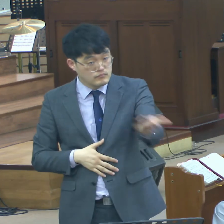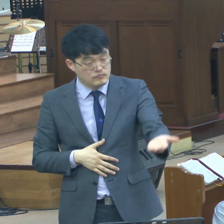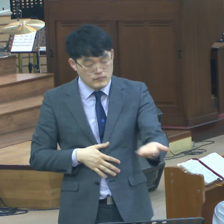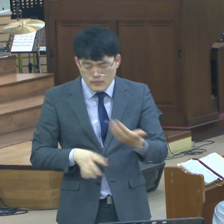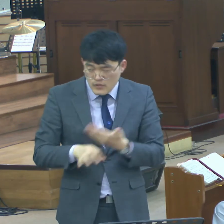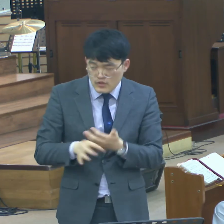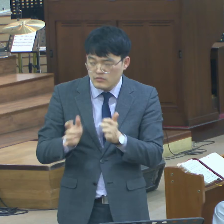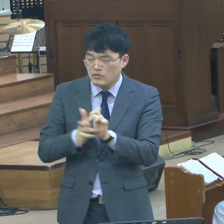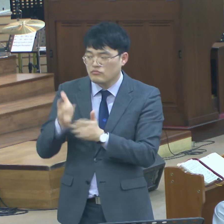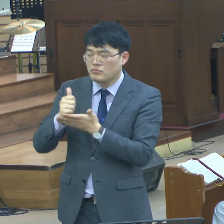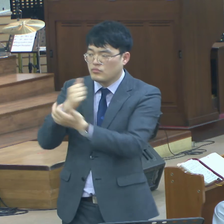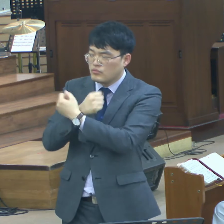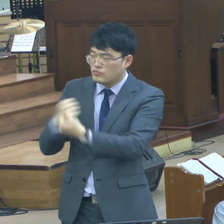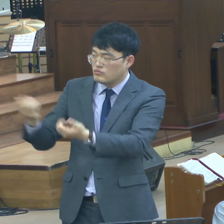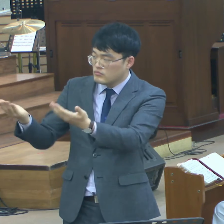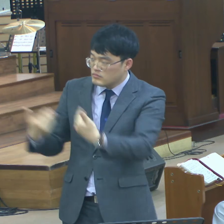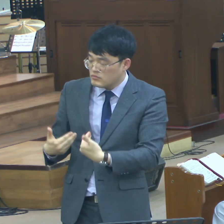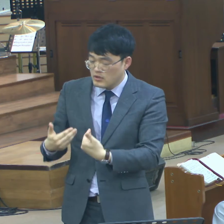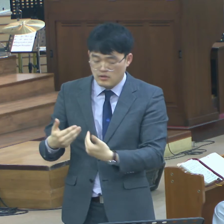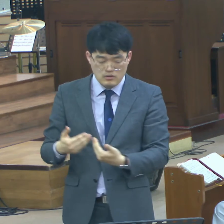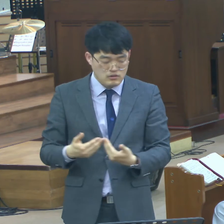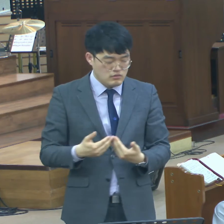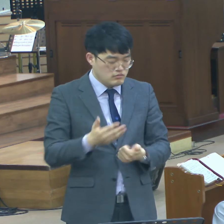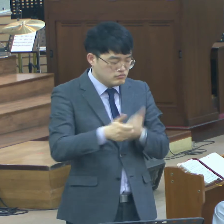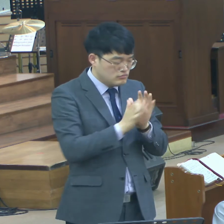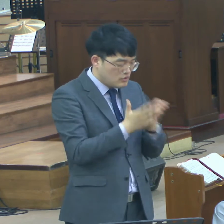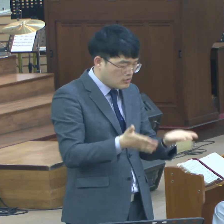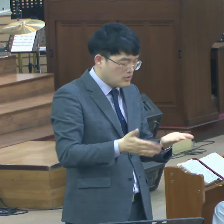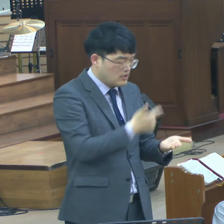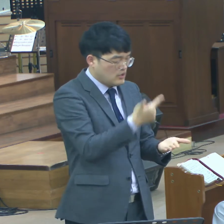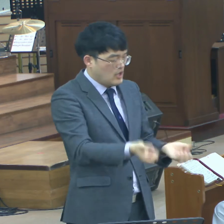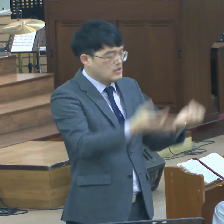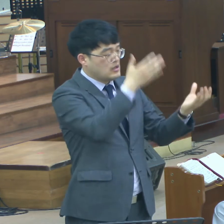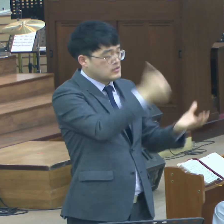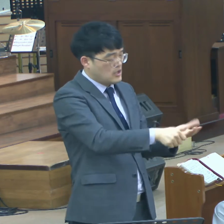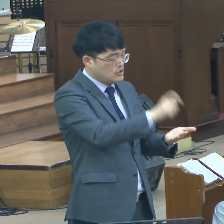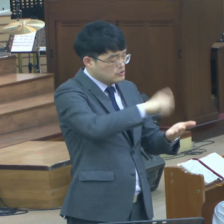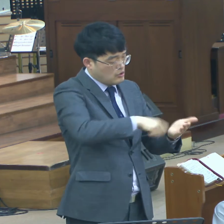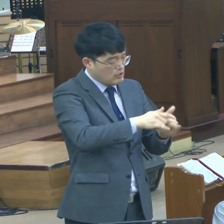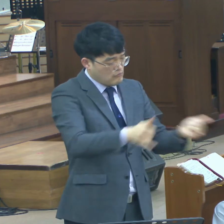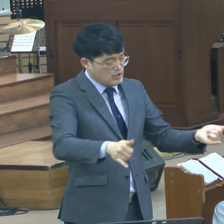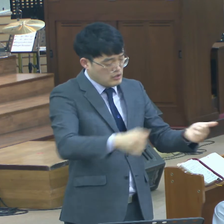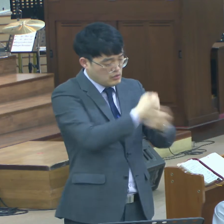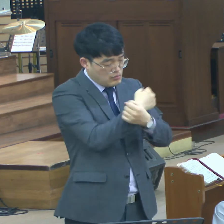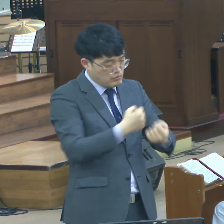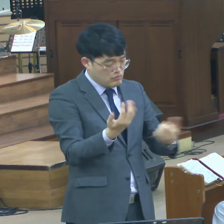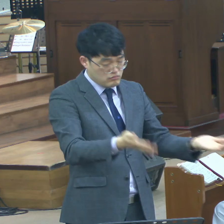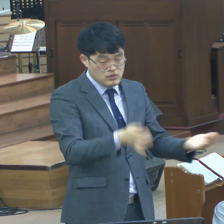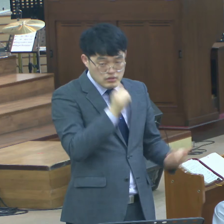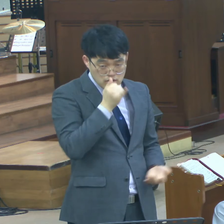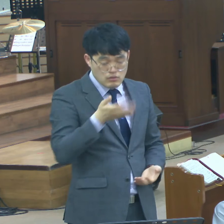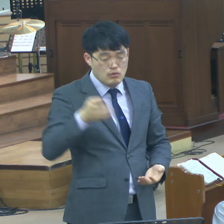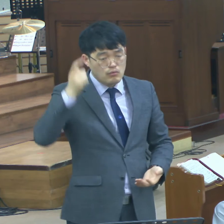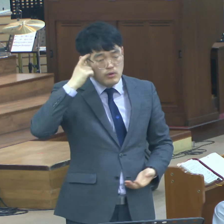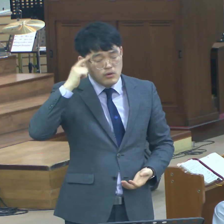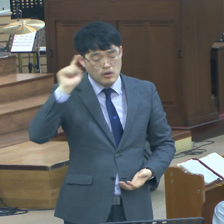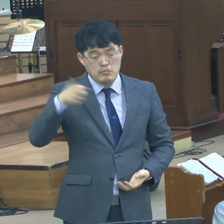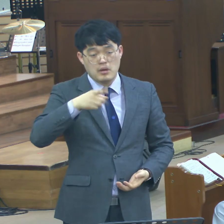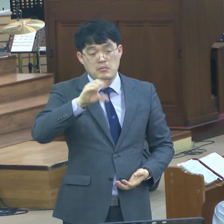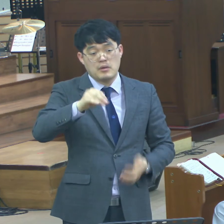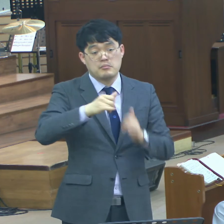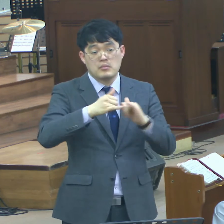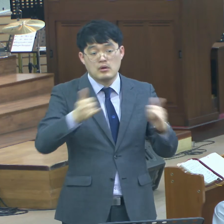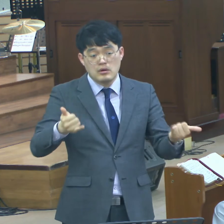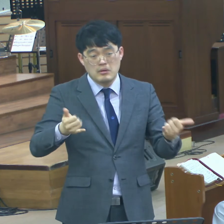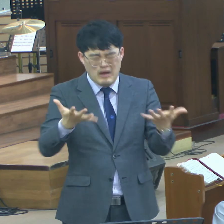그 성전에 잘못된 대제사장 서기가 다 용서하셔야 되는데 왜 성전을 다 무너뜨립니까? 왜 100만 명이나 되는 많은 사람들이 로마군의